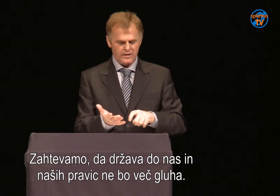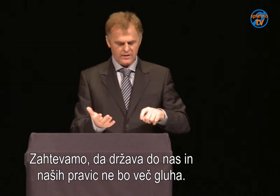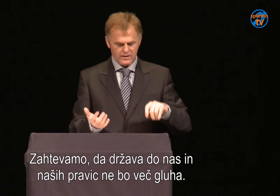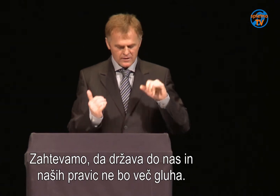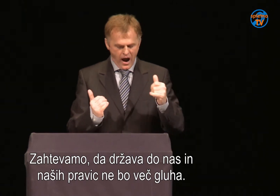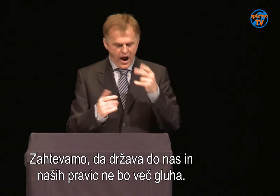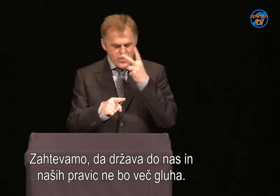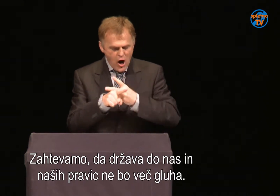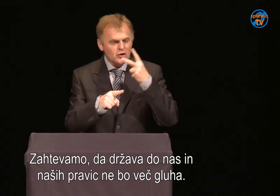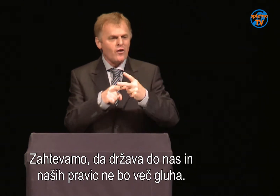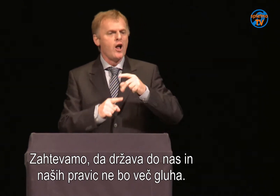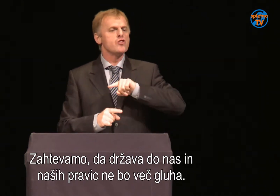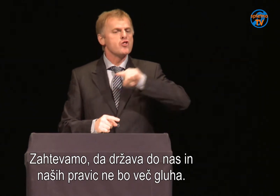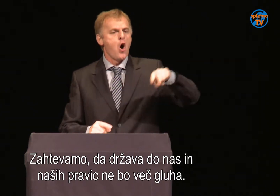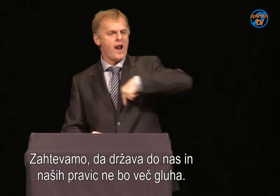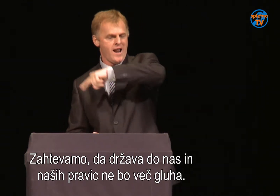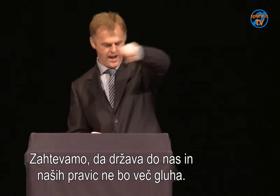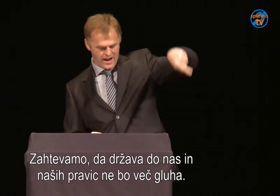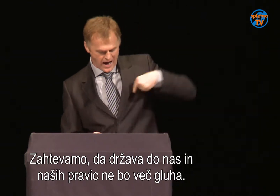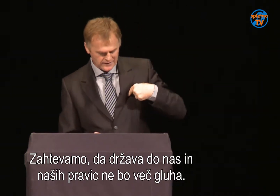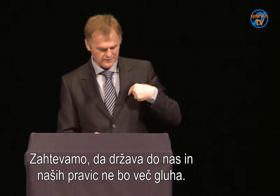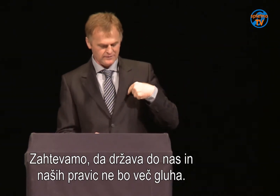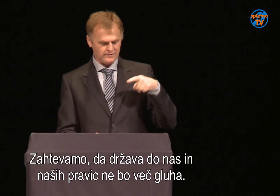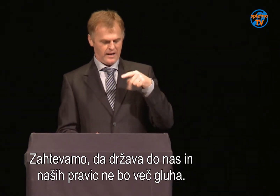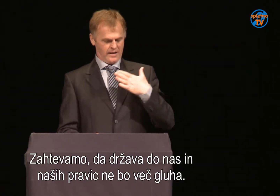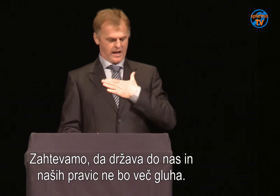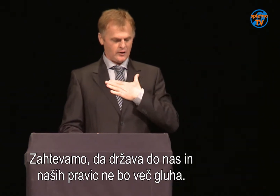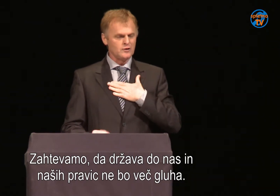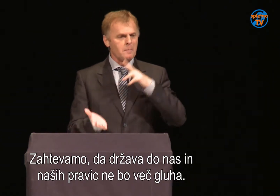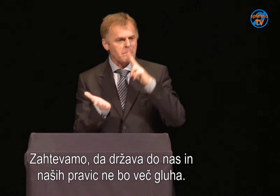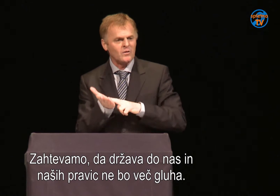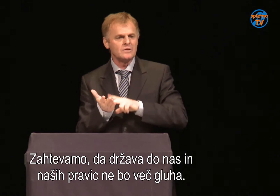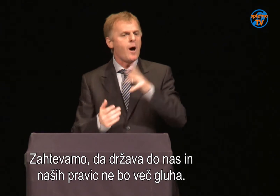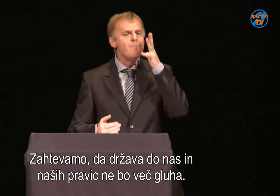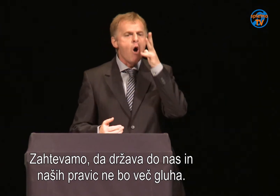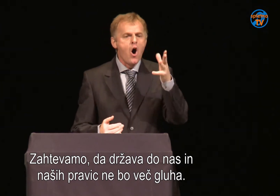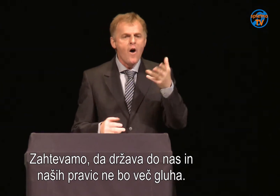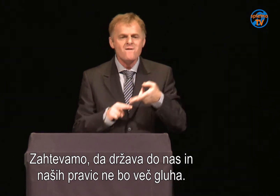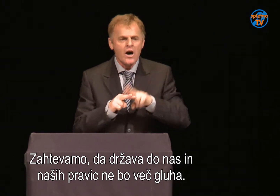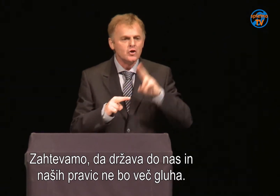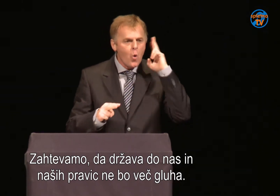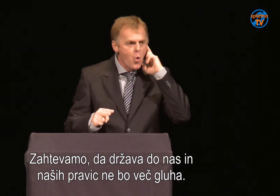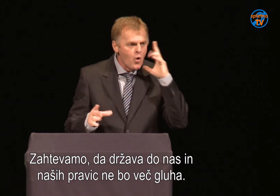Zahtevamo, da država od nas in naših pravic ne bo več gluha.